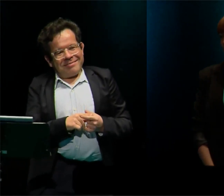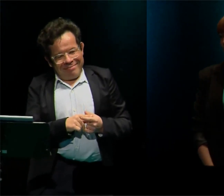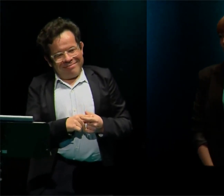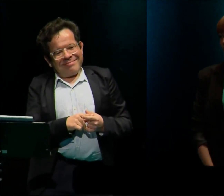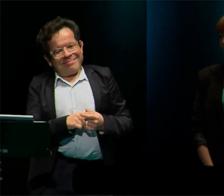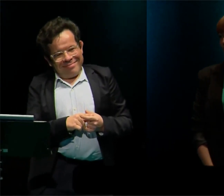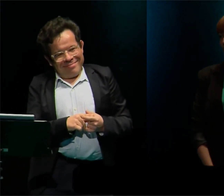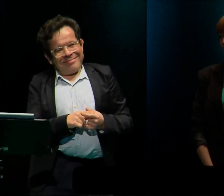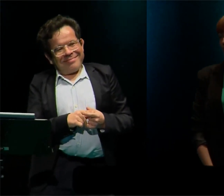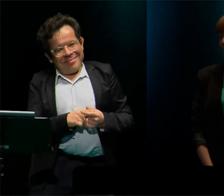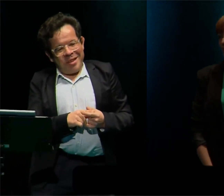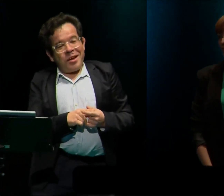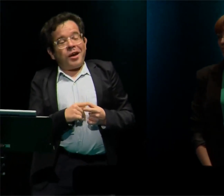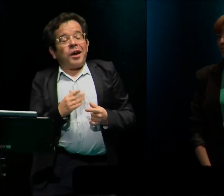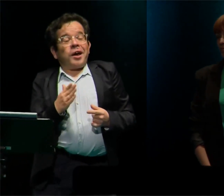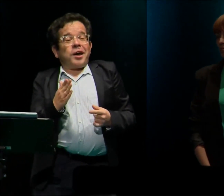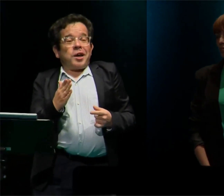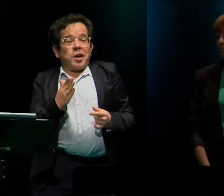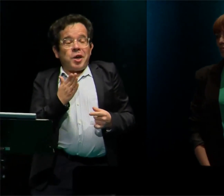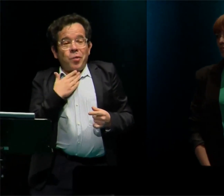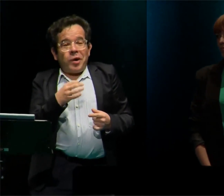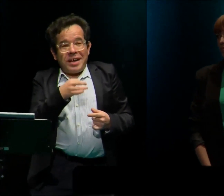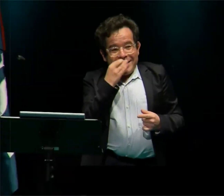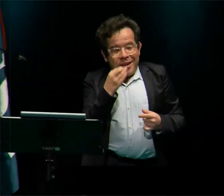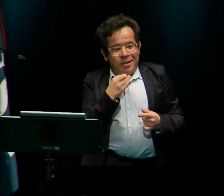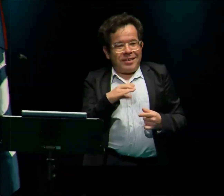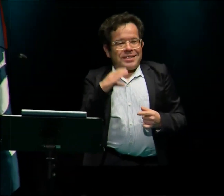Mi familia.